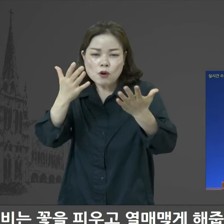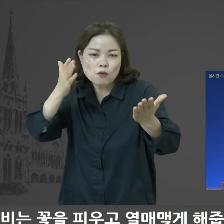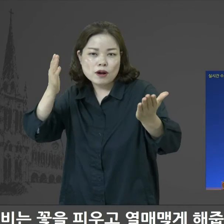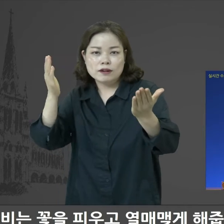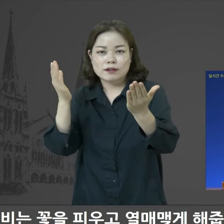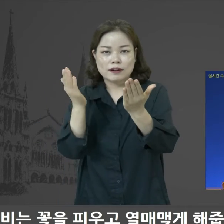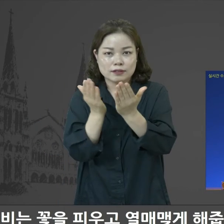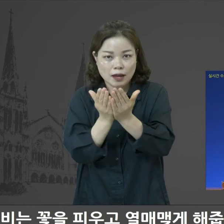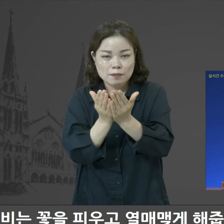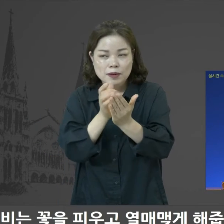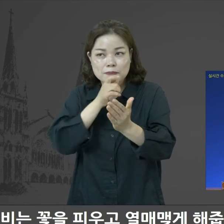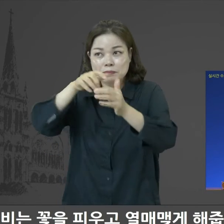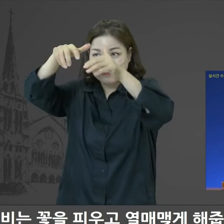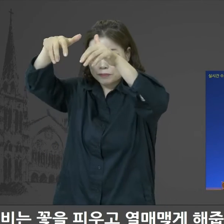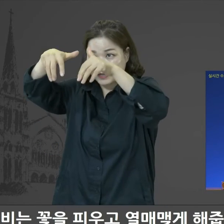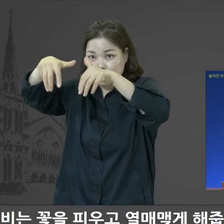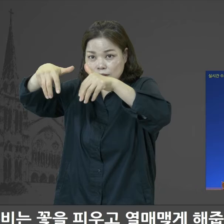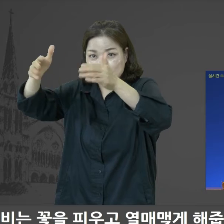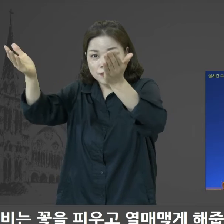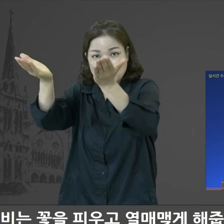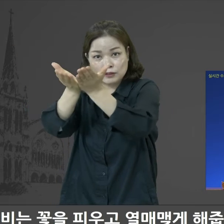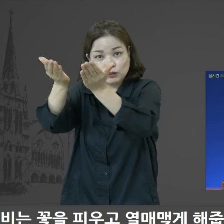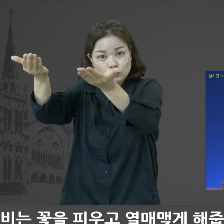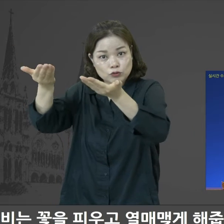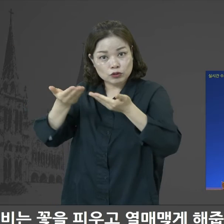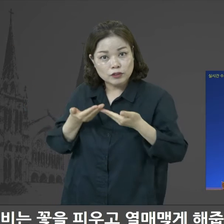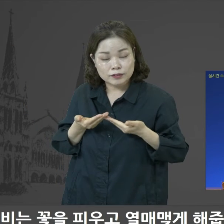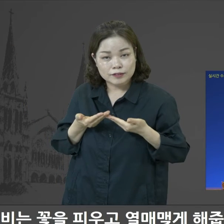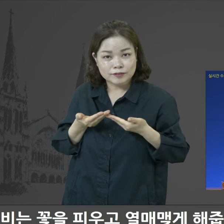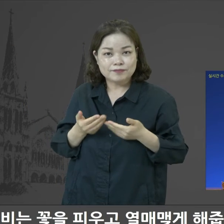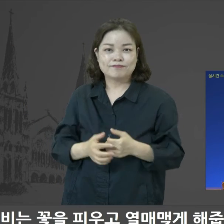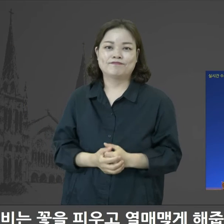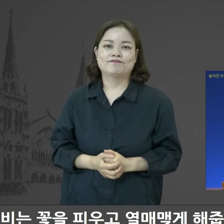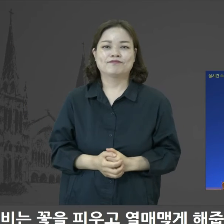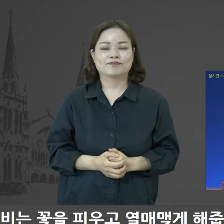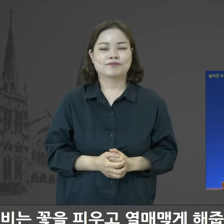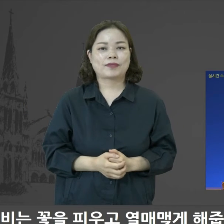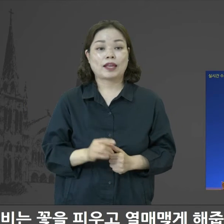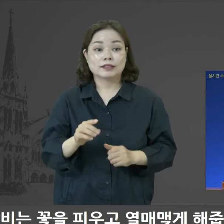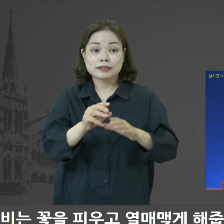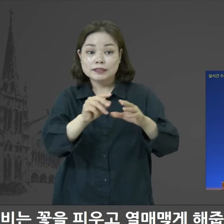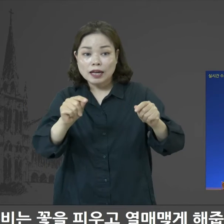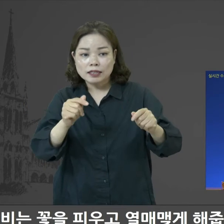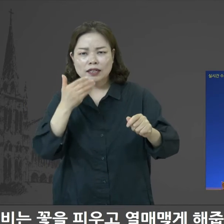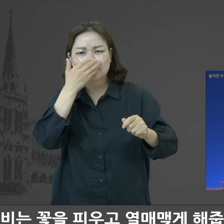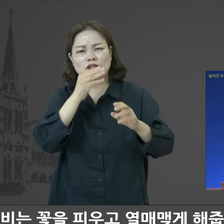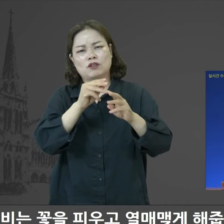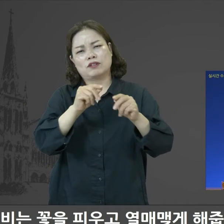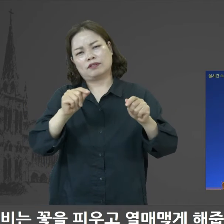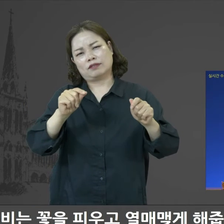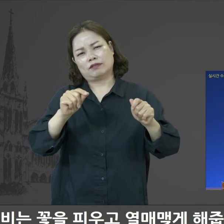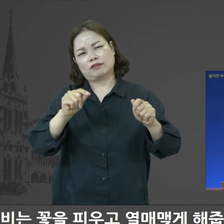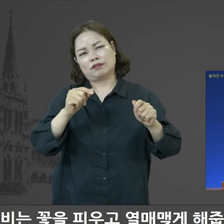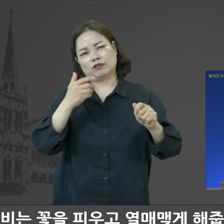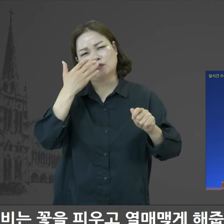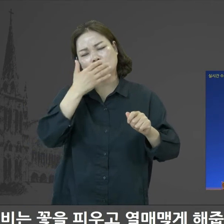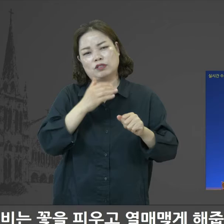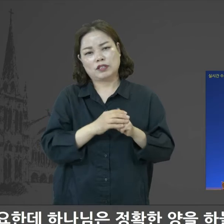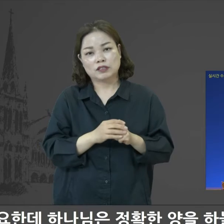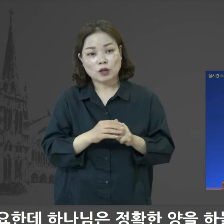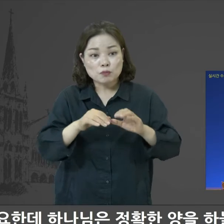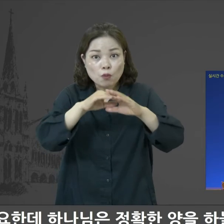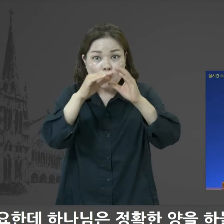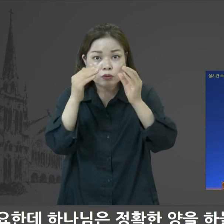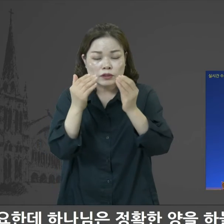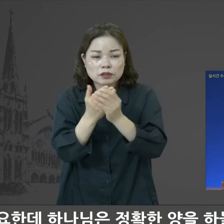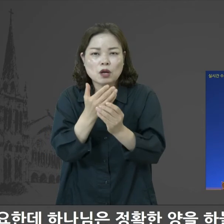양을 하늘의 문을 여시고 열어 주신다는 것입니다. 그러니 그 땅이 젖과 꿀이 흐르는 땅이 되는 것입니다. 손대는 모든